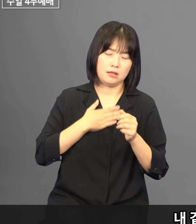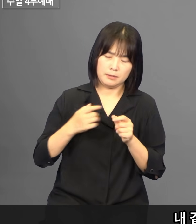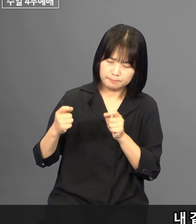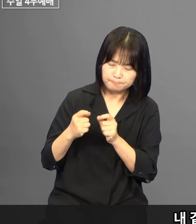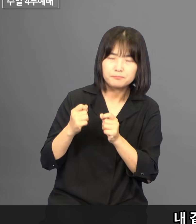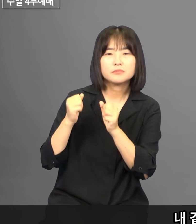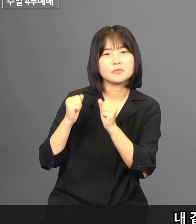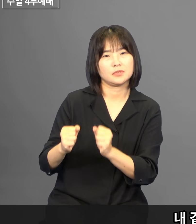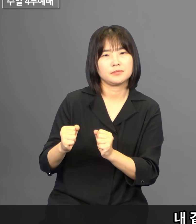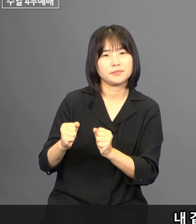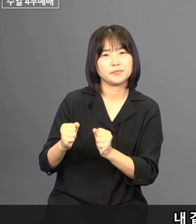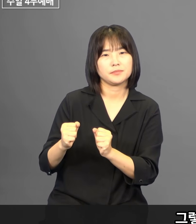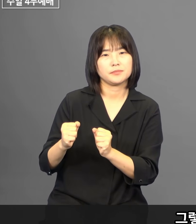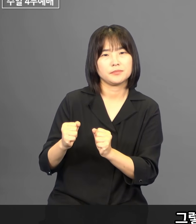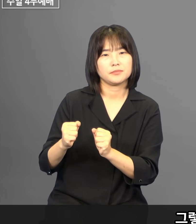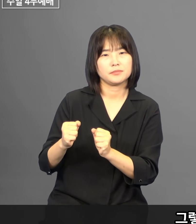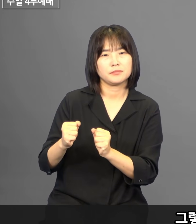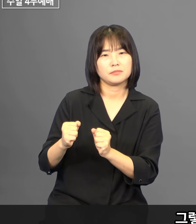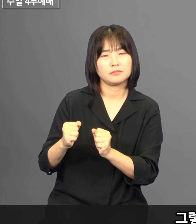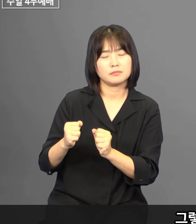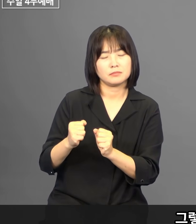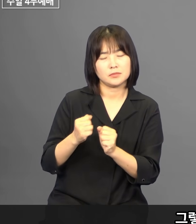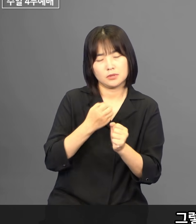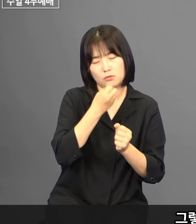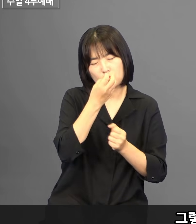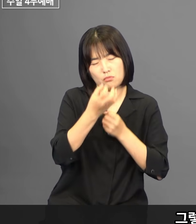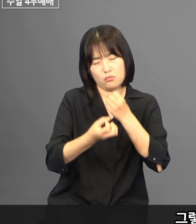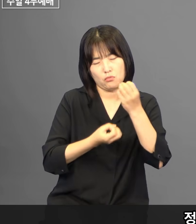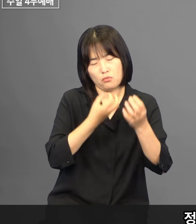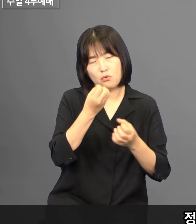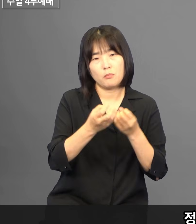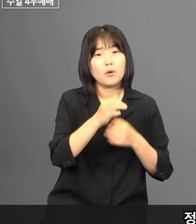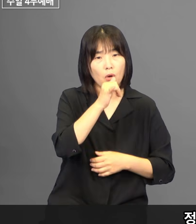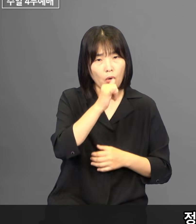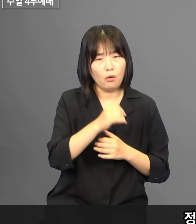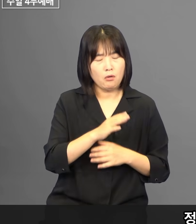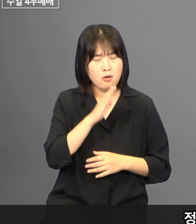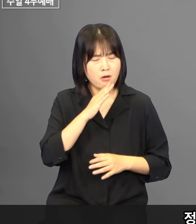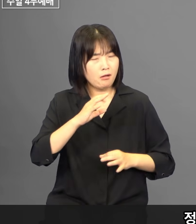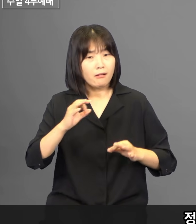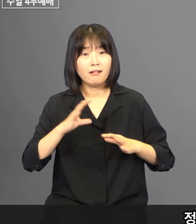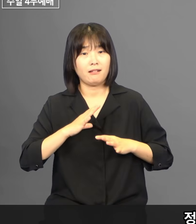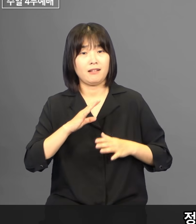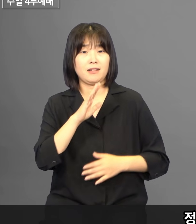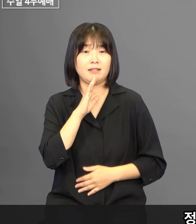계십니다, 그렇게 고백해요. 정말 놀랍죠.